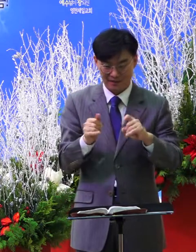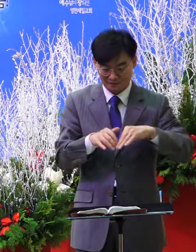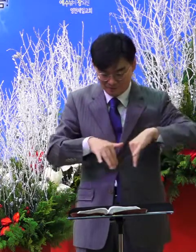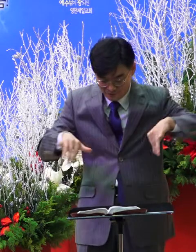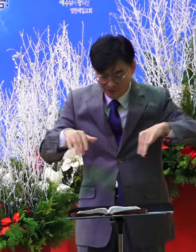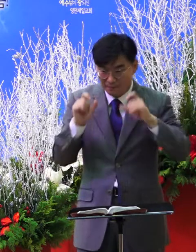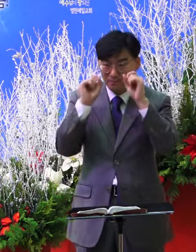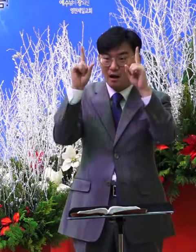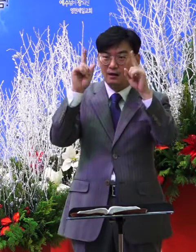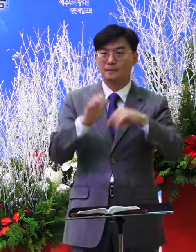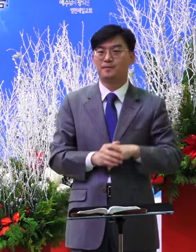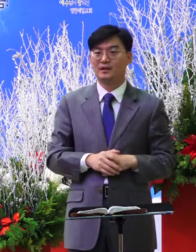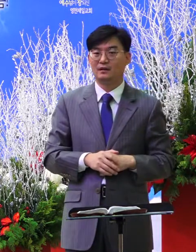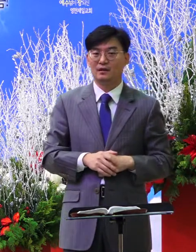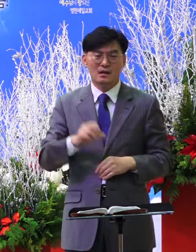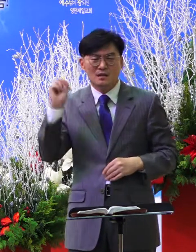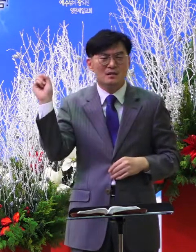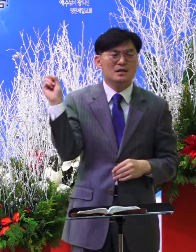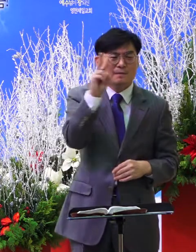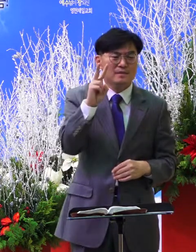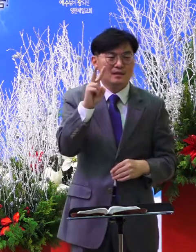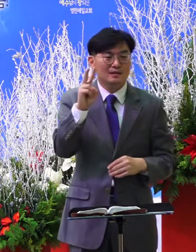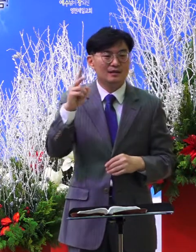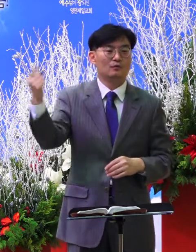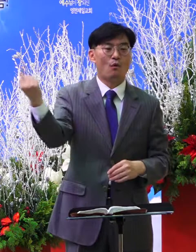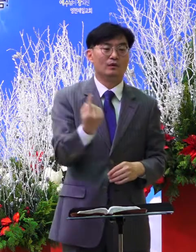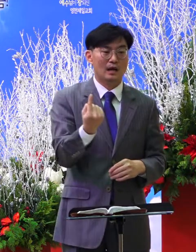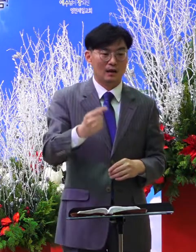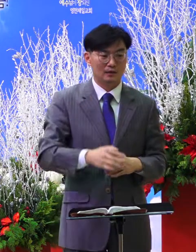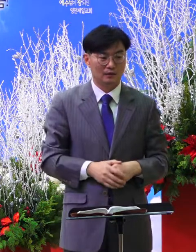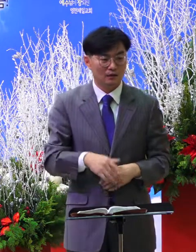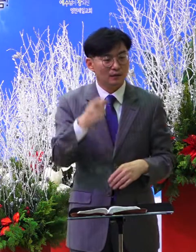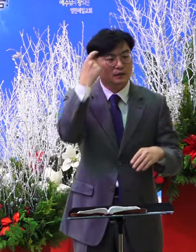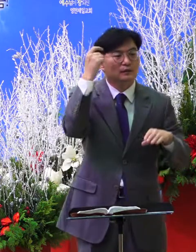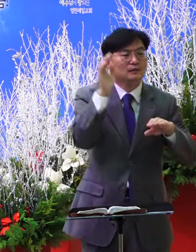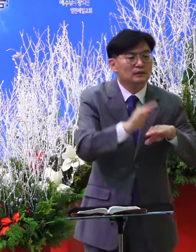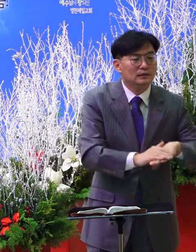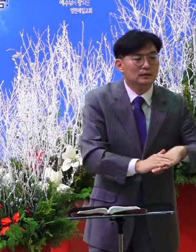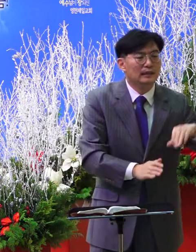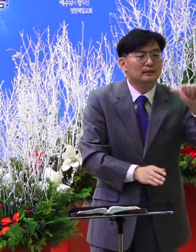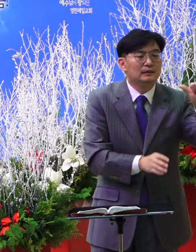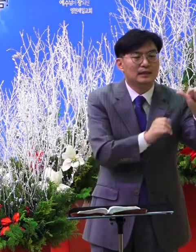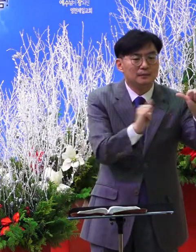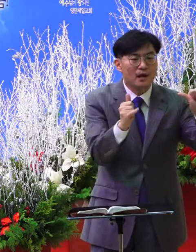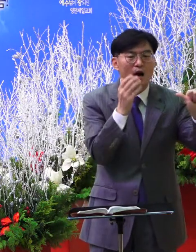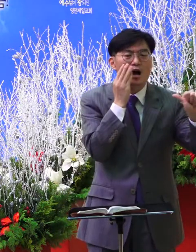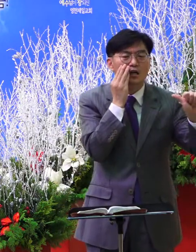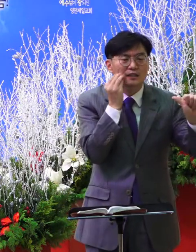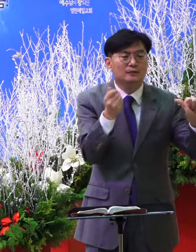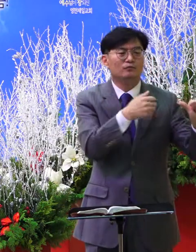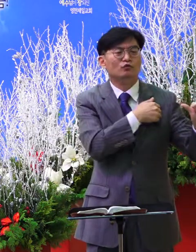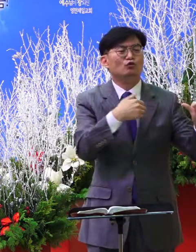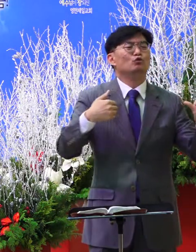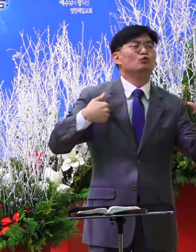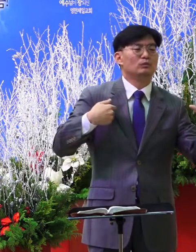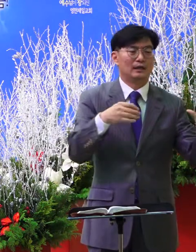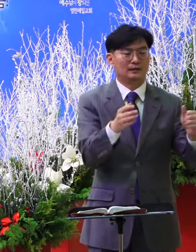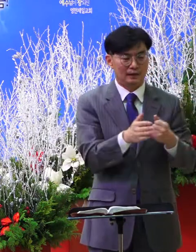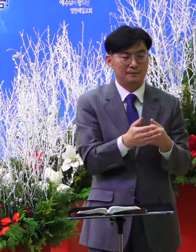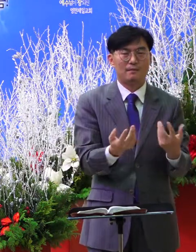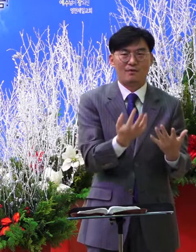올 것을 알고 준비하고 있었던 슬기로운 5처녀는 기름을 챙겨서 등불을 가지고 신랑을